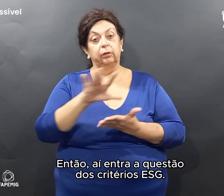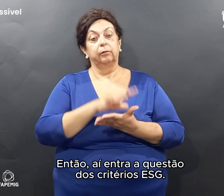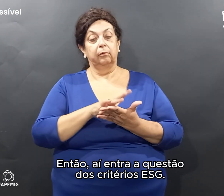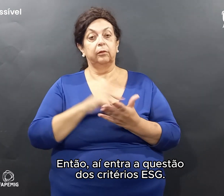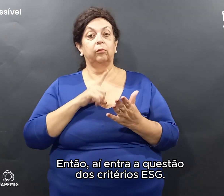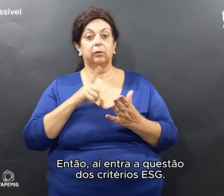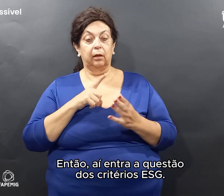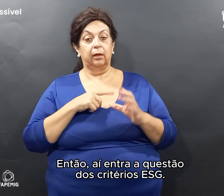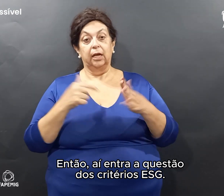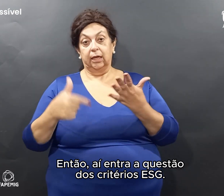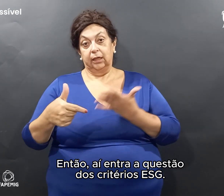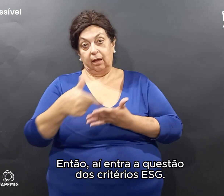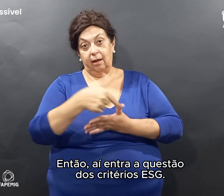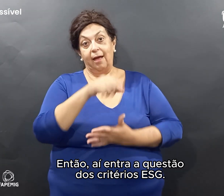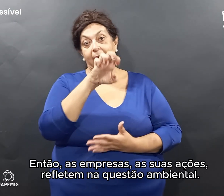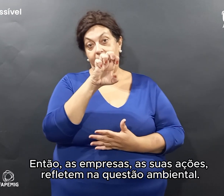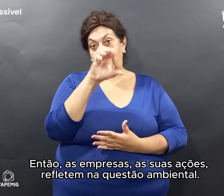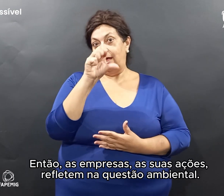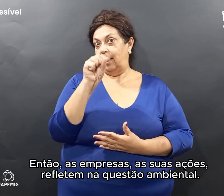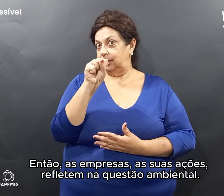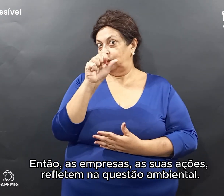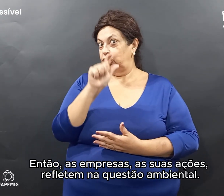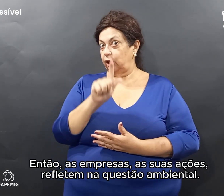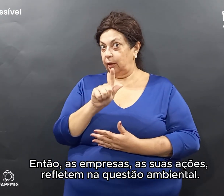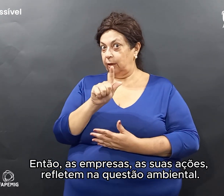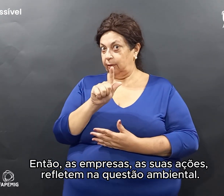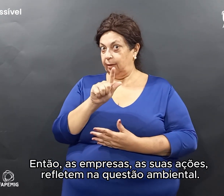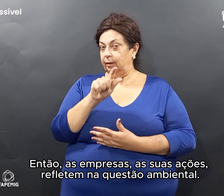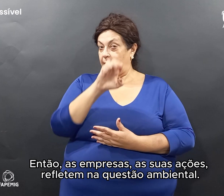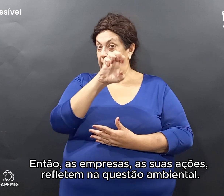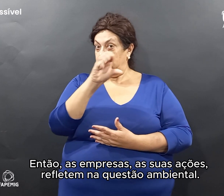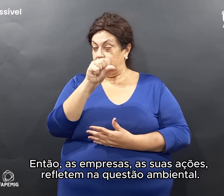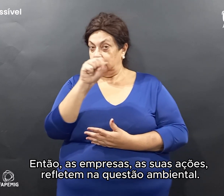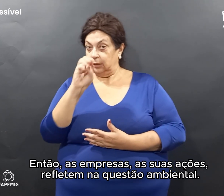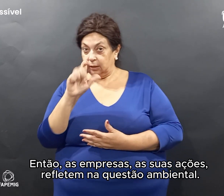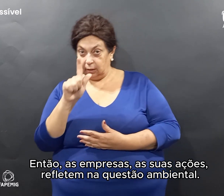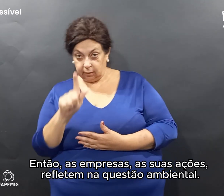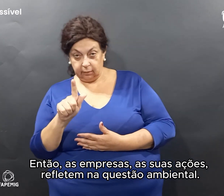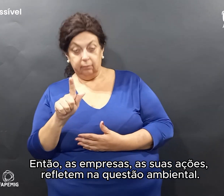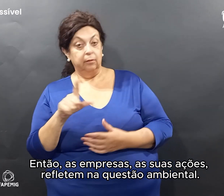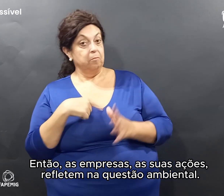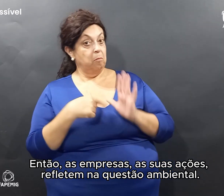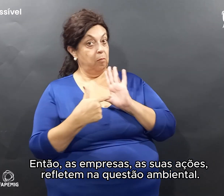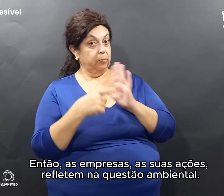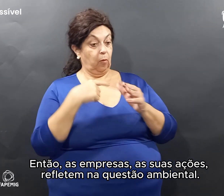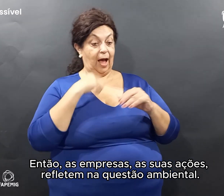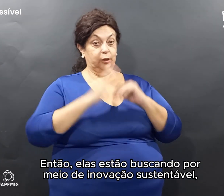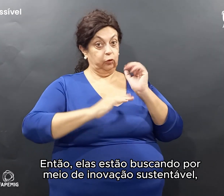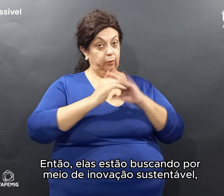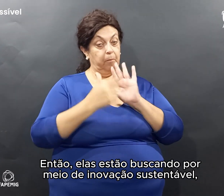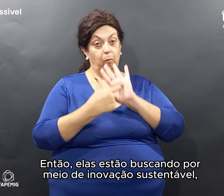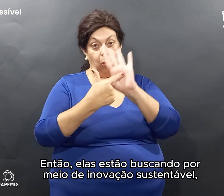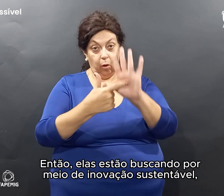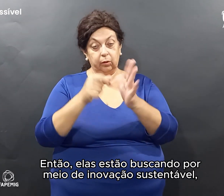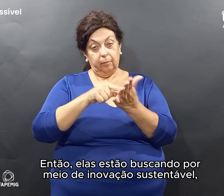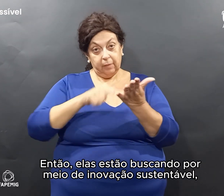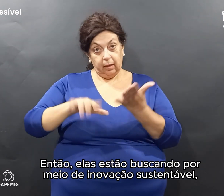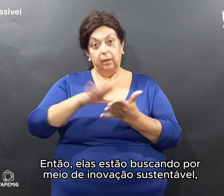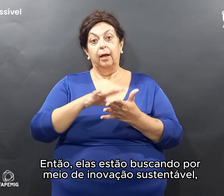critérios ESG, né? Então, as empresas, as suas ações refletem na questão ambiental, então elas estão buscando por meio